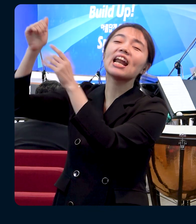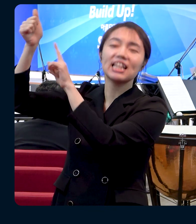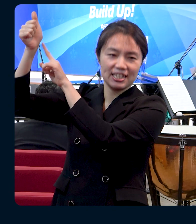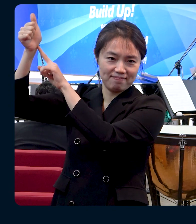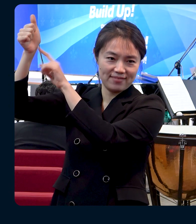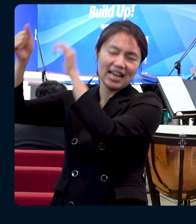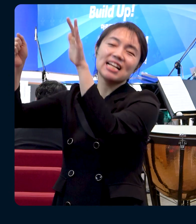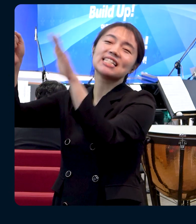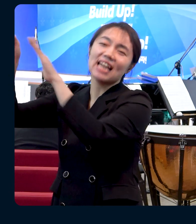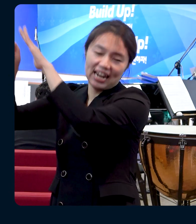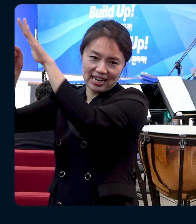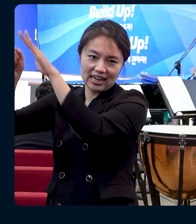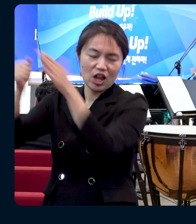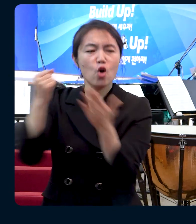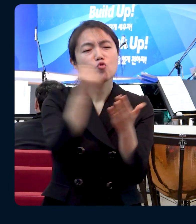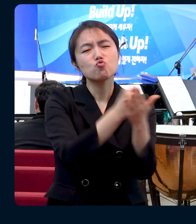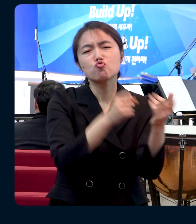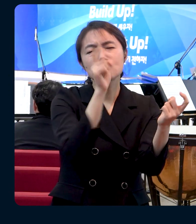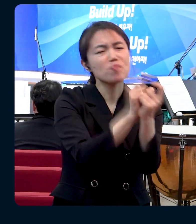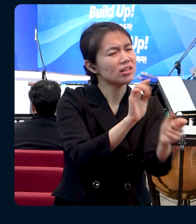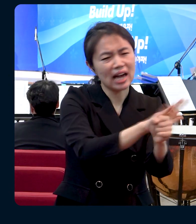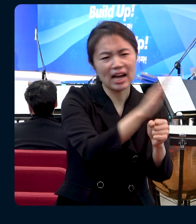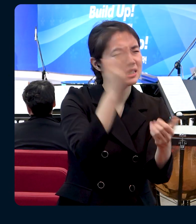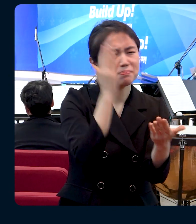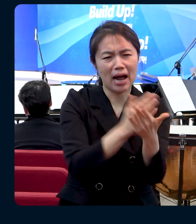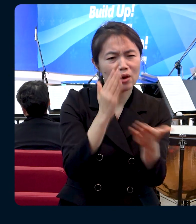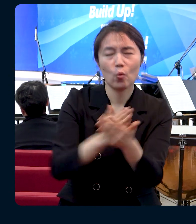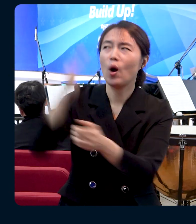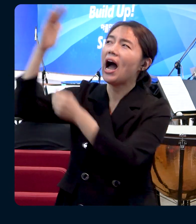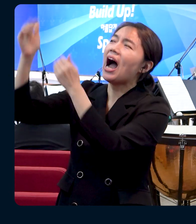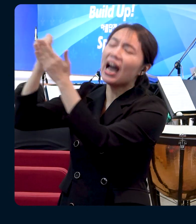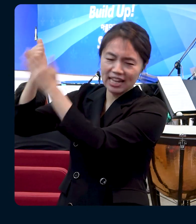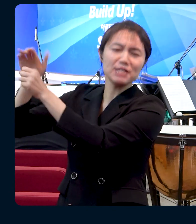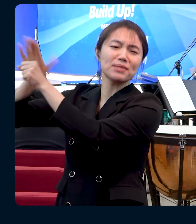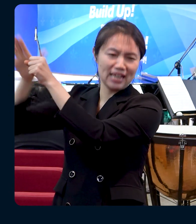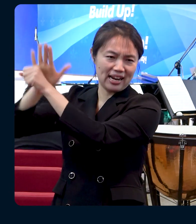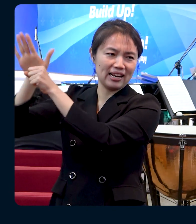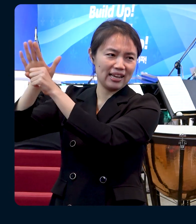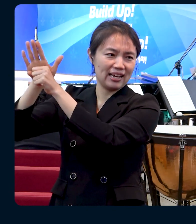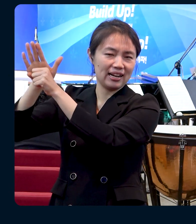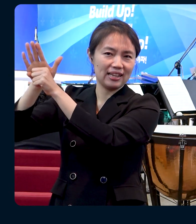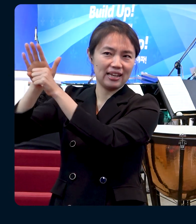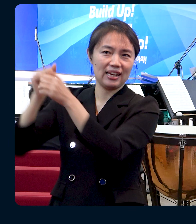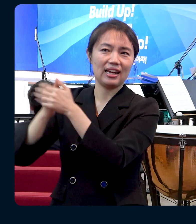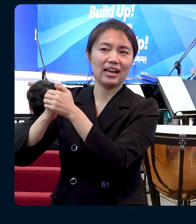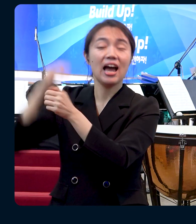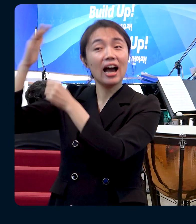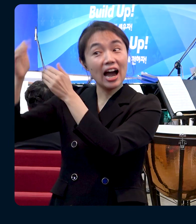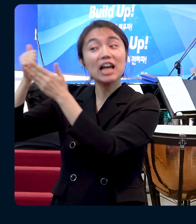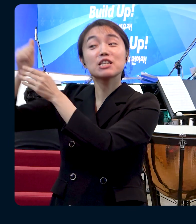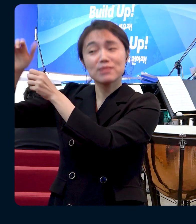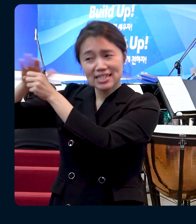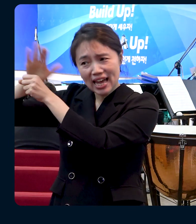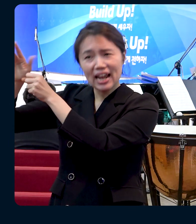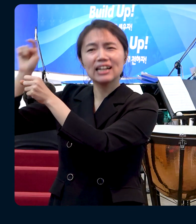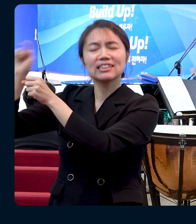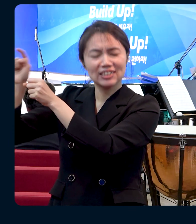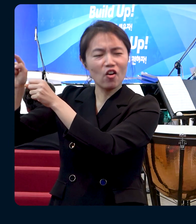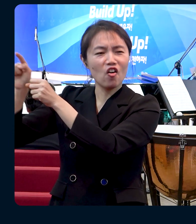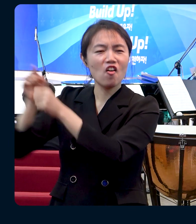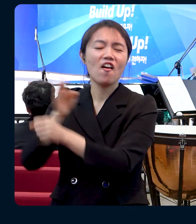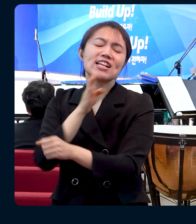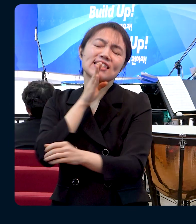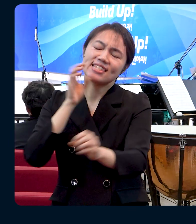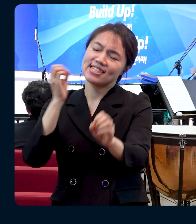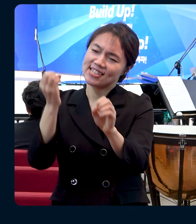하나님을 사랑해야죠. 운명을 사랑하는 게 아니고요, 하나님을 사랑해야죠. 하나님의 사랑입니다.